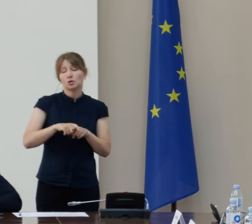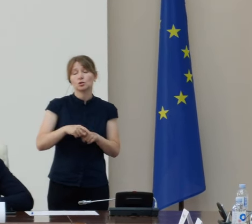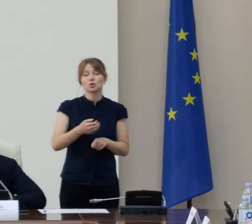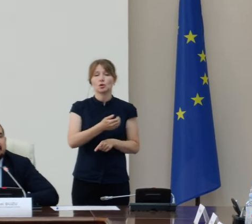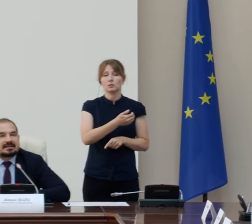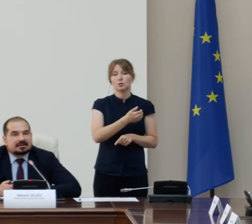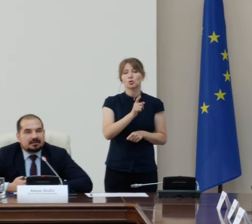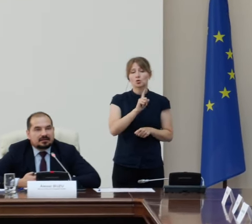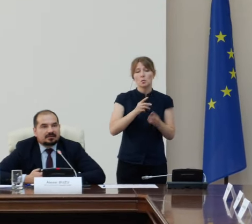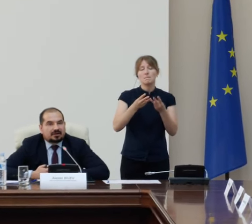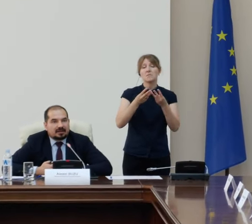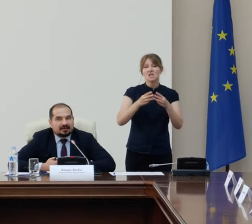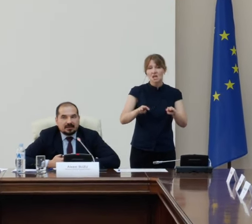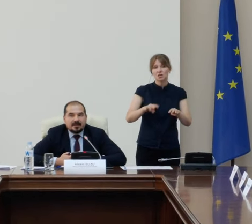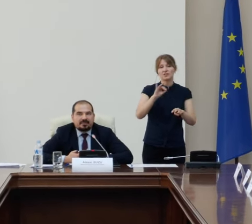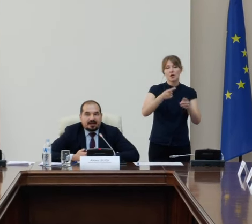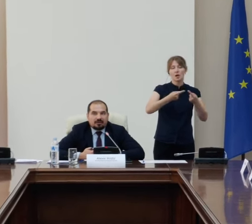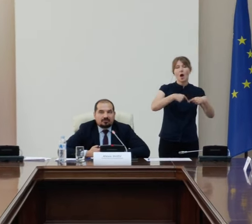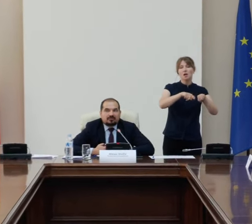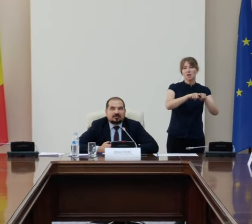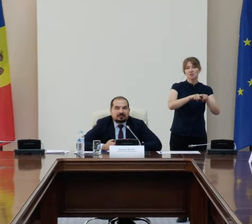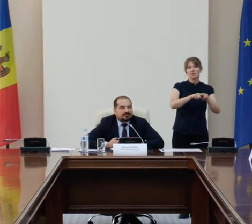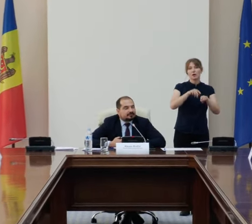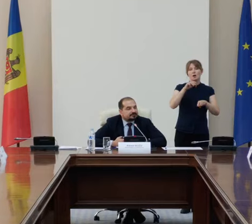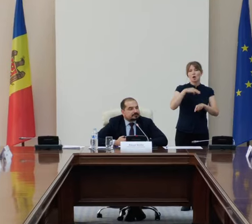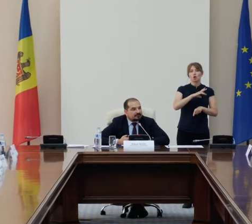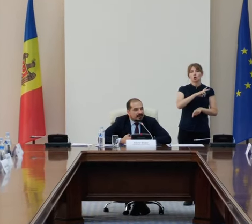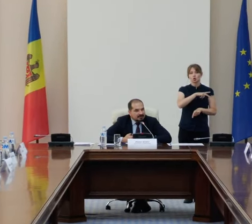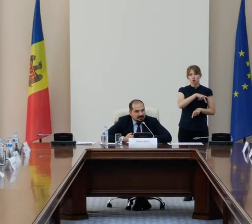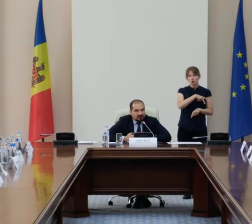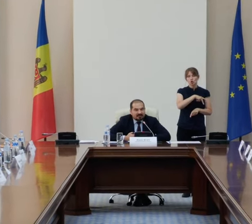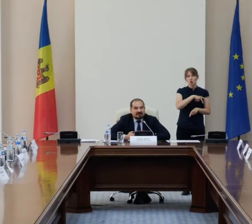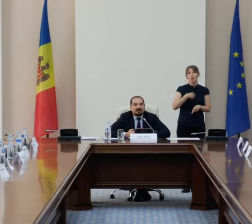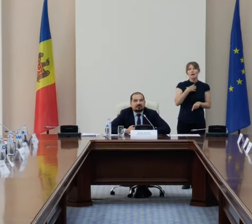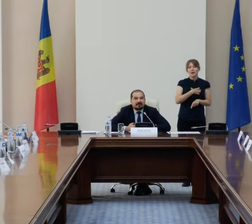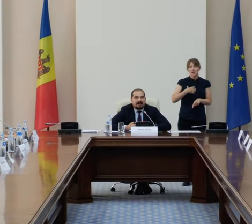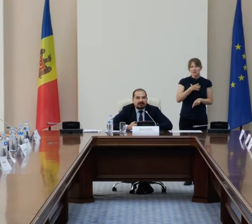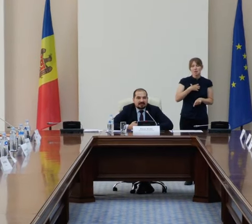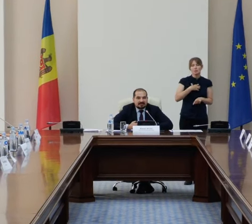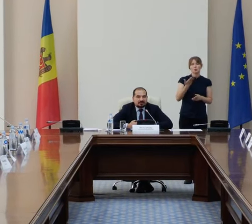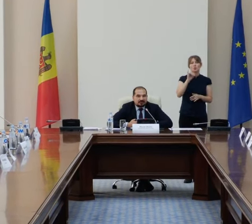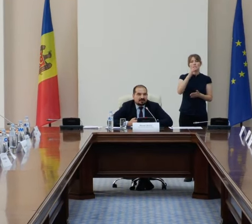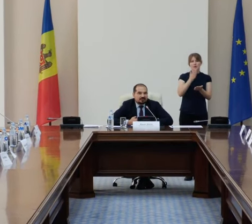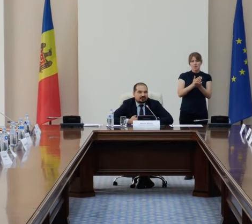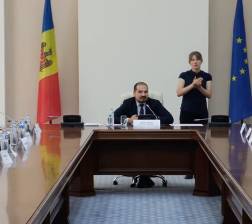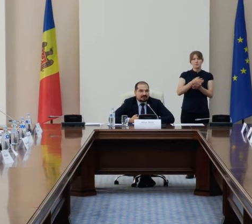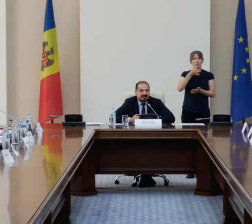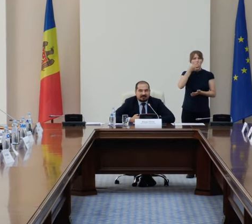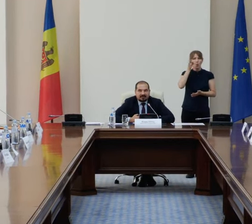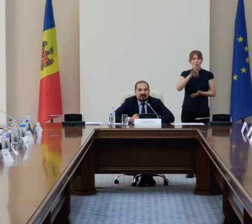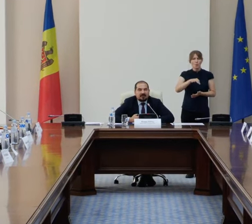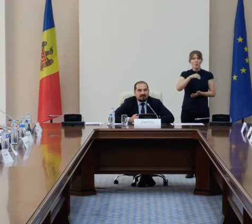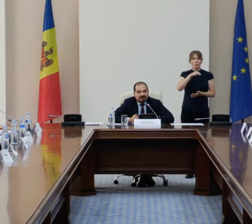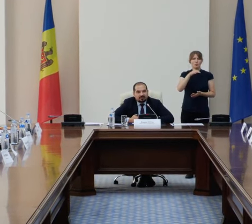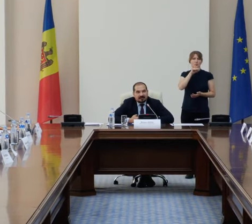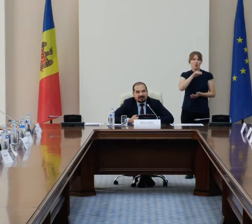ministerul și agențiile teritoriale preiau aceste competențe, noi creăm aceste rutine și procese pe